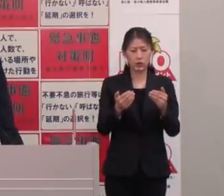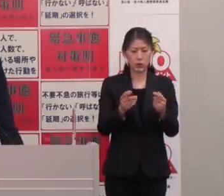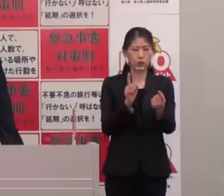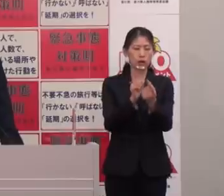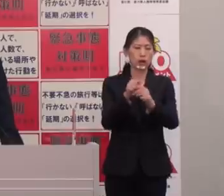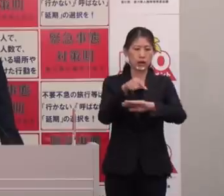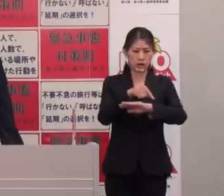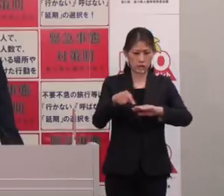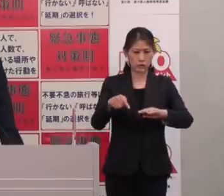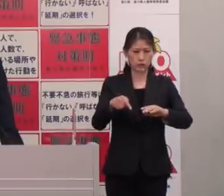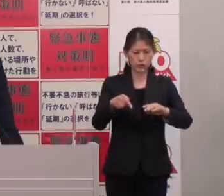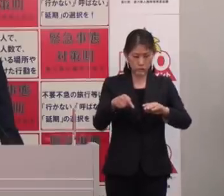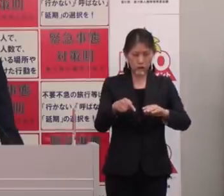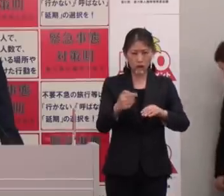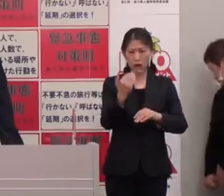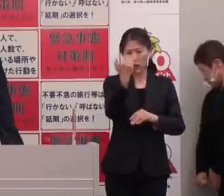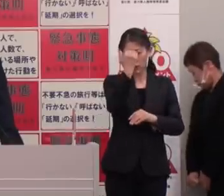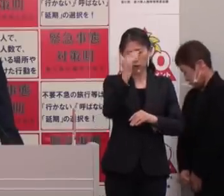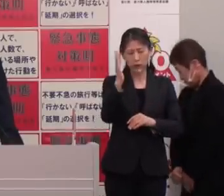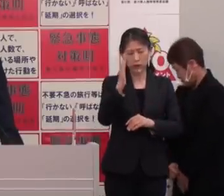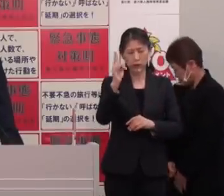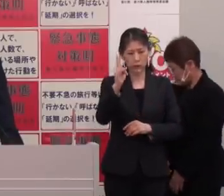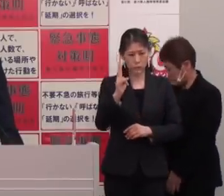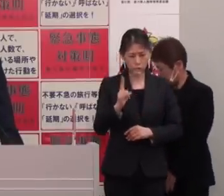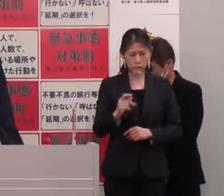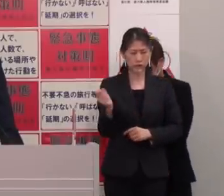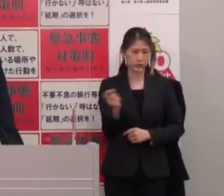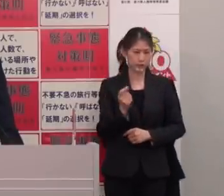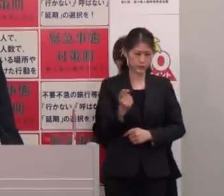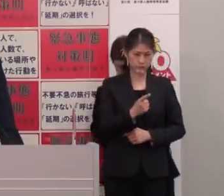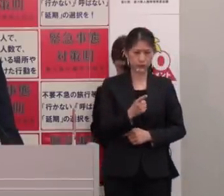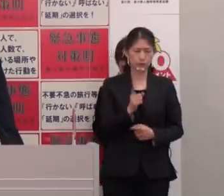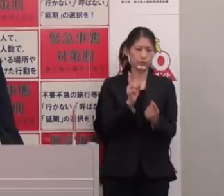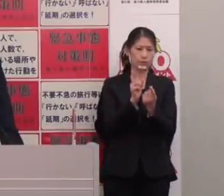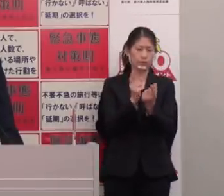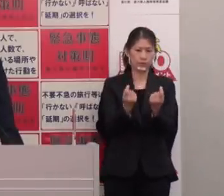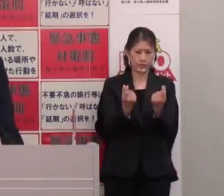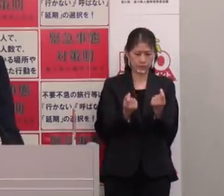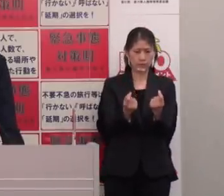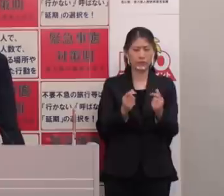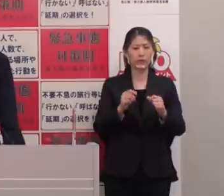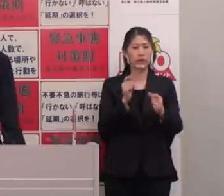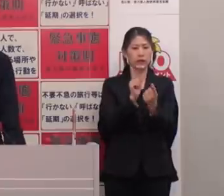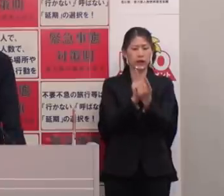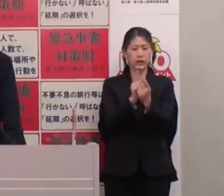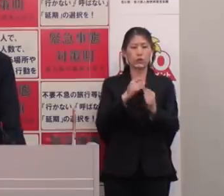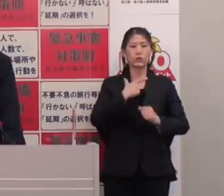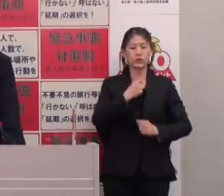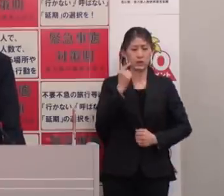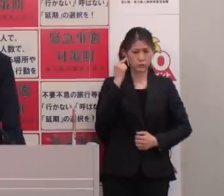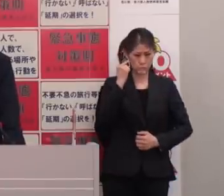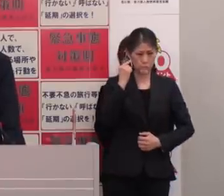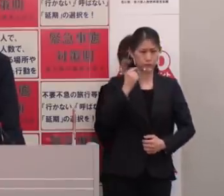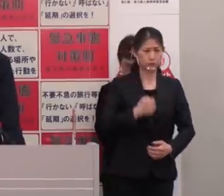遅れが生じないように迅速かつ適切に対処してまいりたいと考えています。